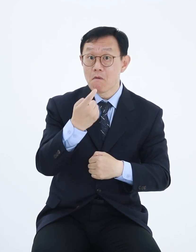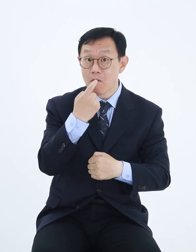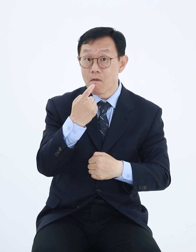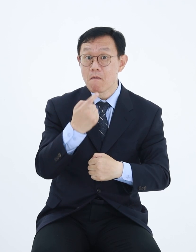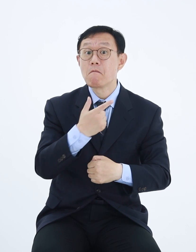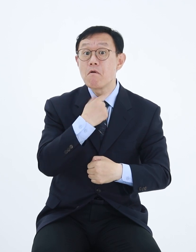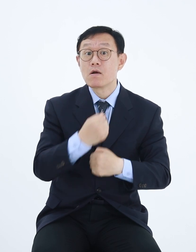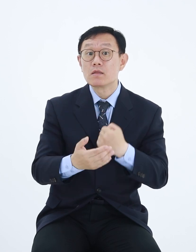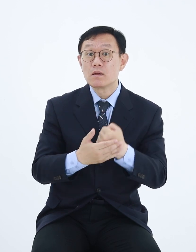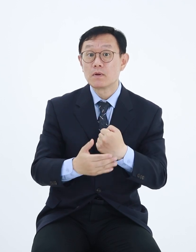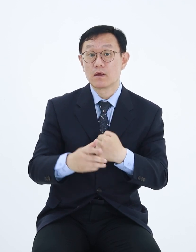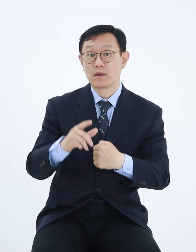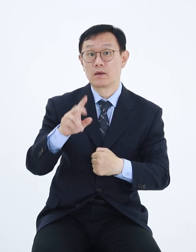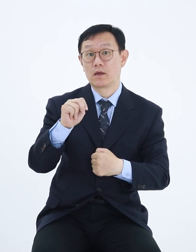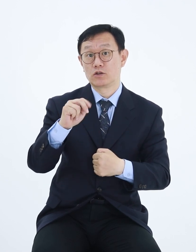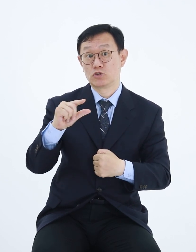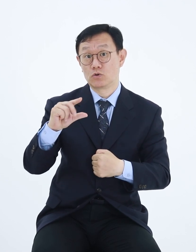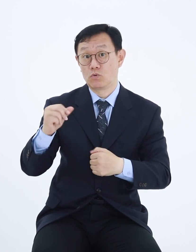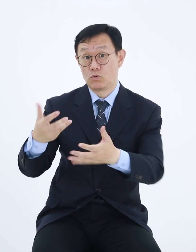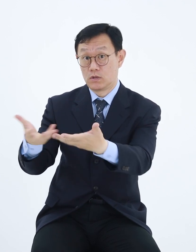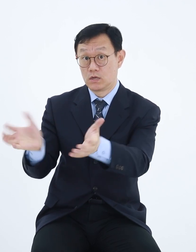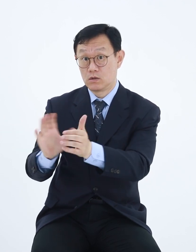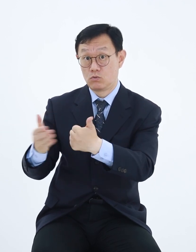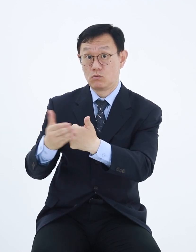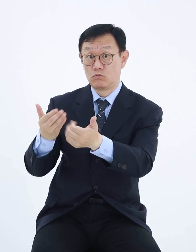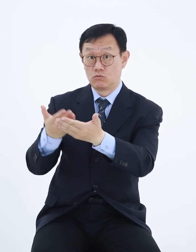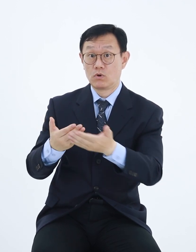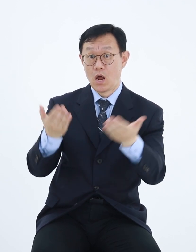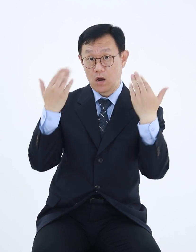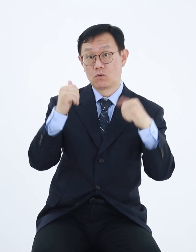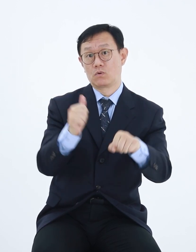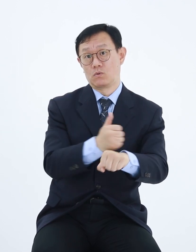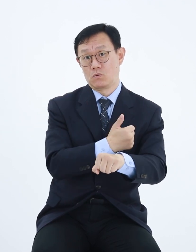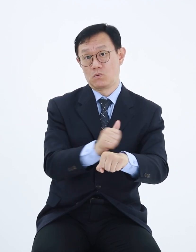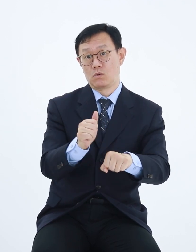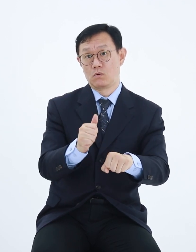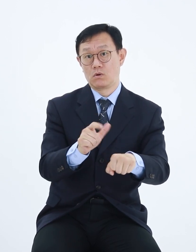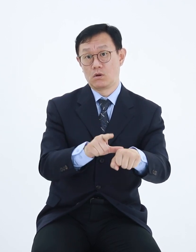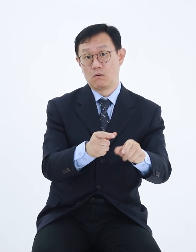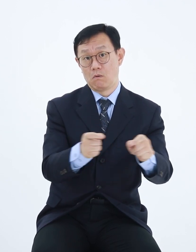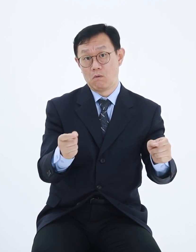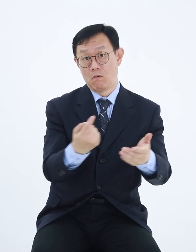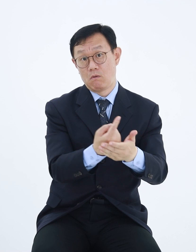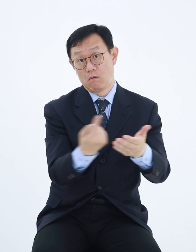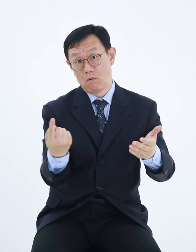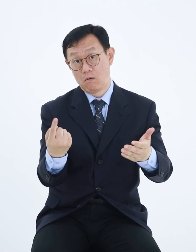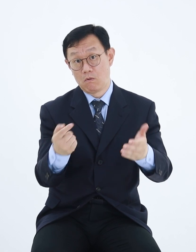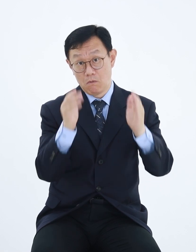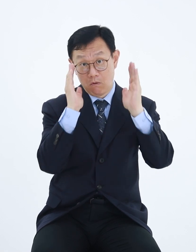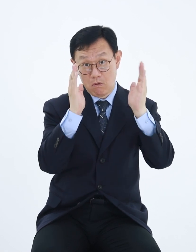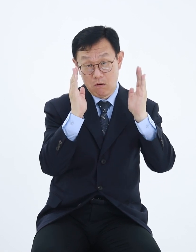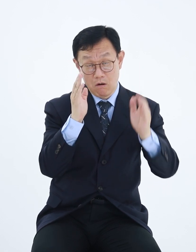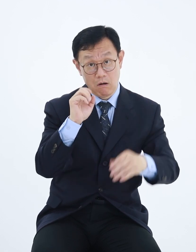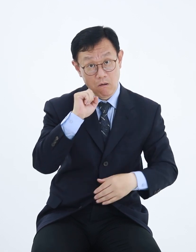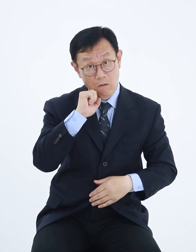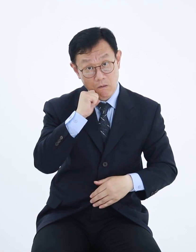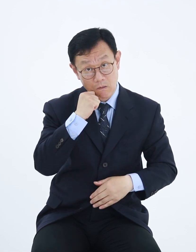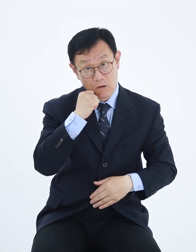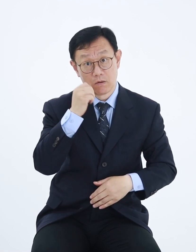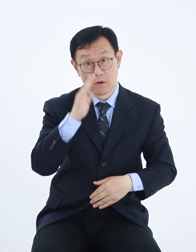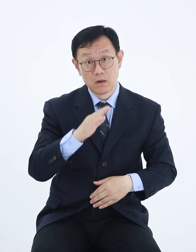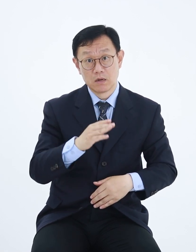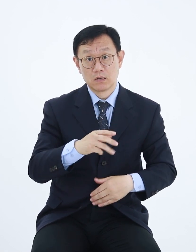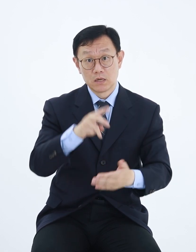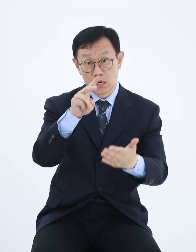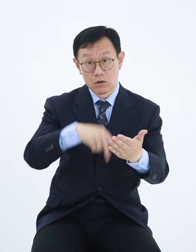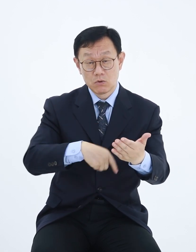도움으로 다시 등교할 수 있었습니다. 하지만 오랜 기간 학교를 떠나 있어 교육과정을 따라가기 어려웠고 읽고 쓰는